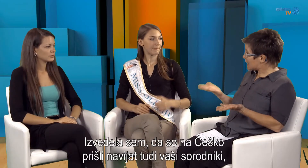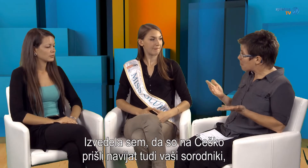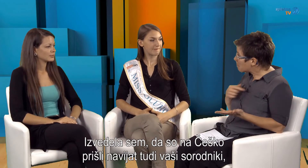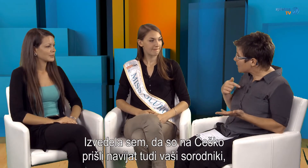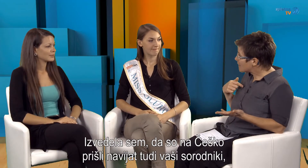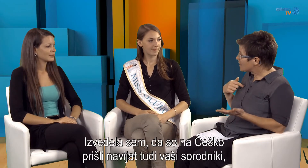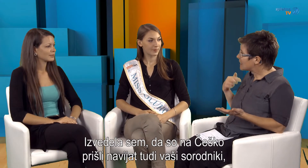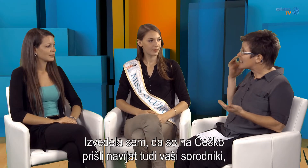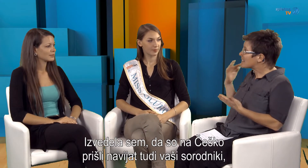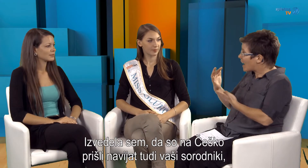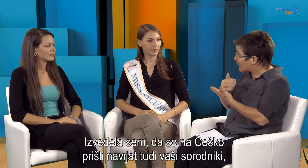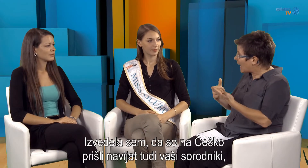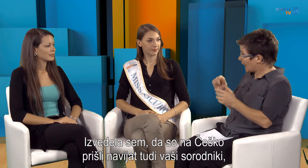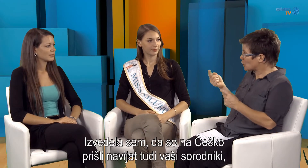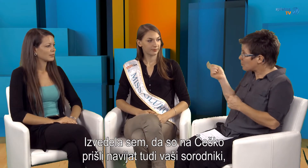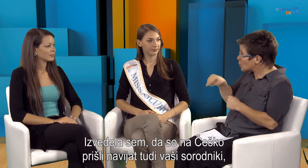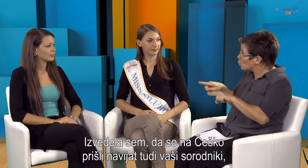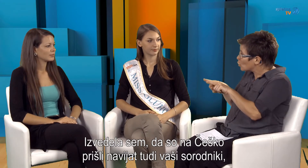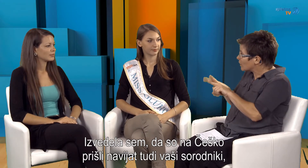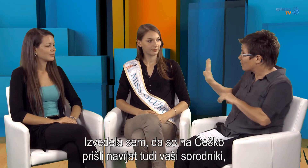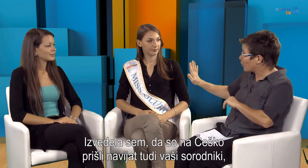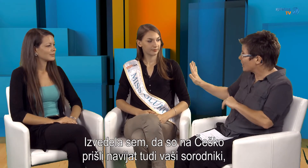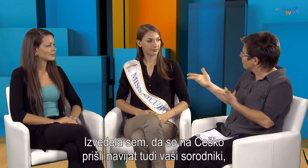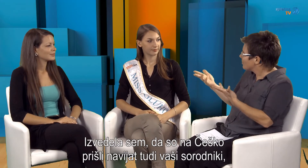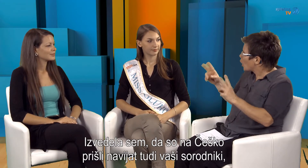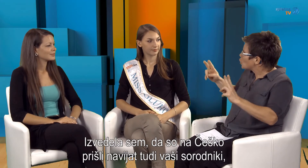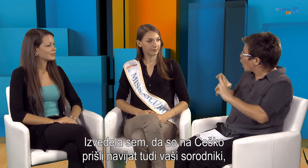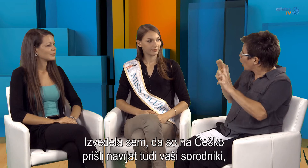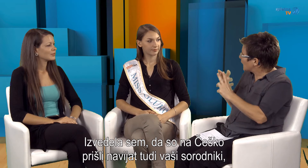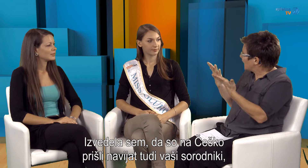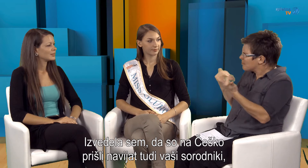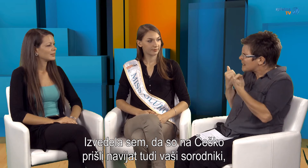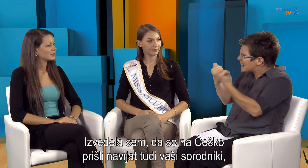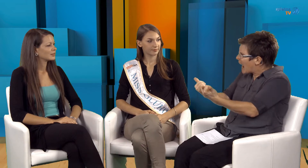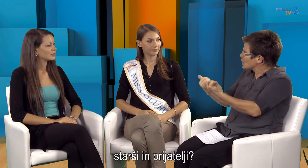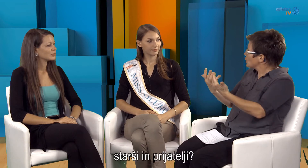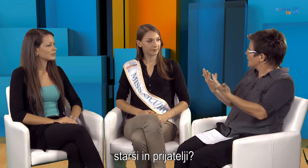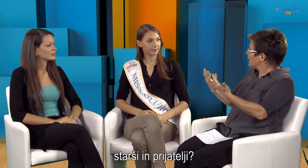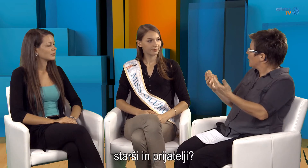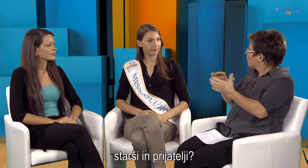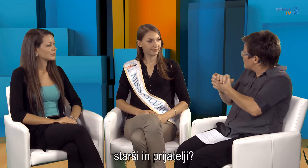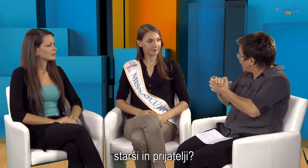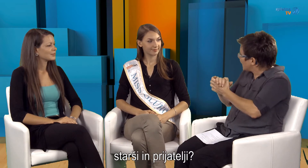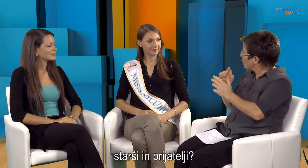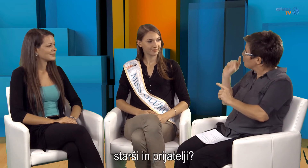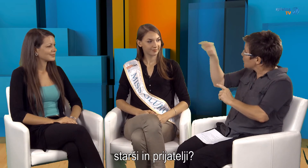Sam, badala, da se prosim tudi voi, saradili, tarsi, prijatelji,